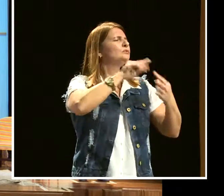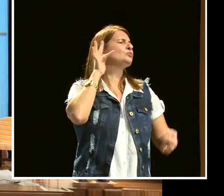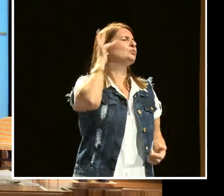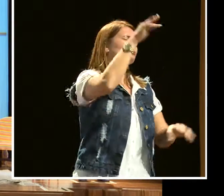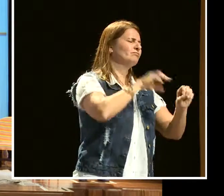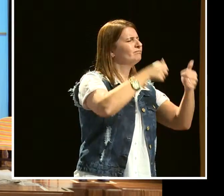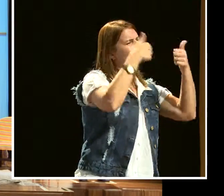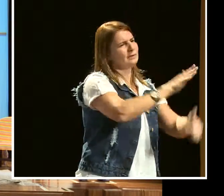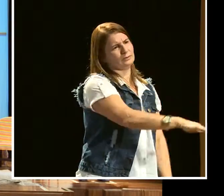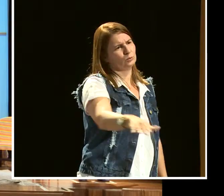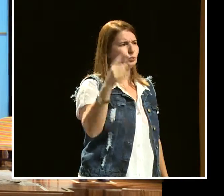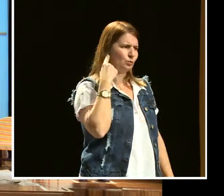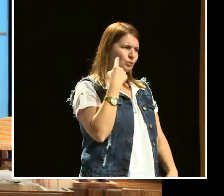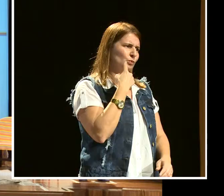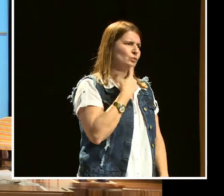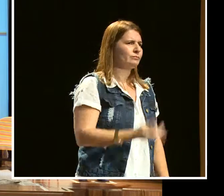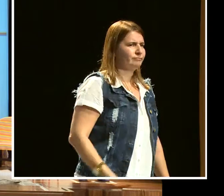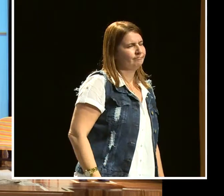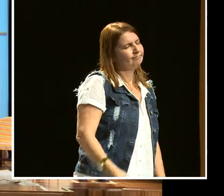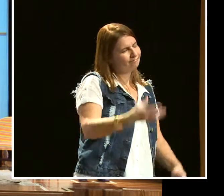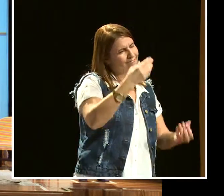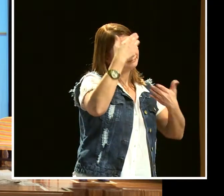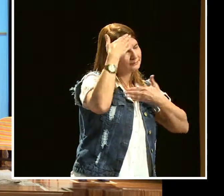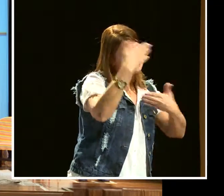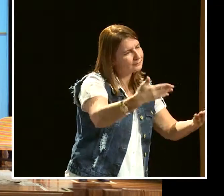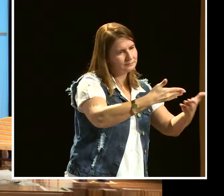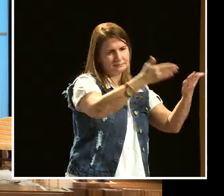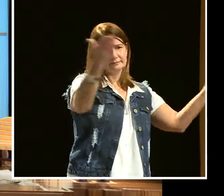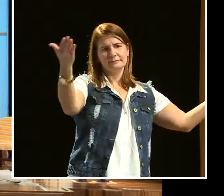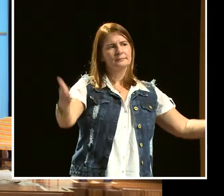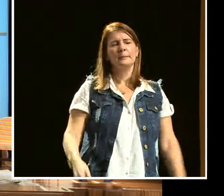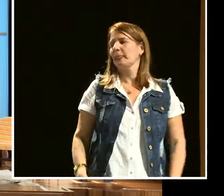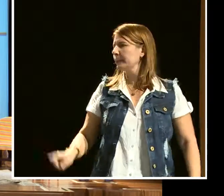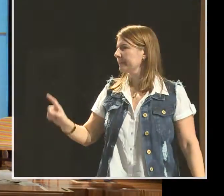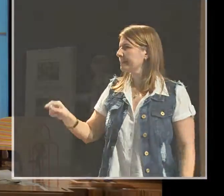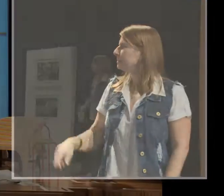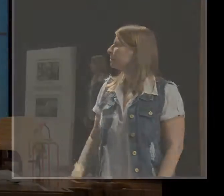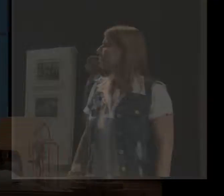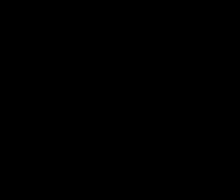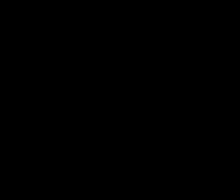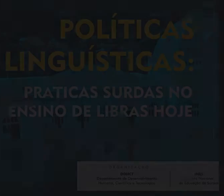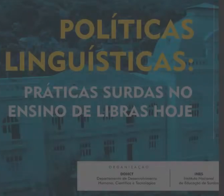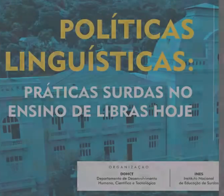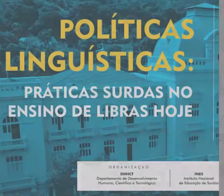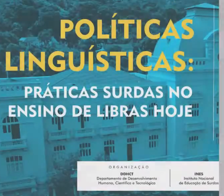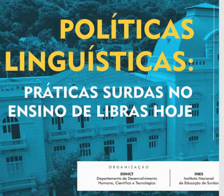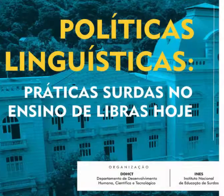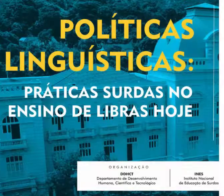Então, é possível. Esse estímulo aos professores pedagogos para crianças surdas é possível. Muito obrigada.